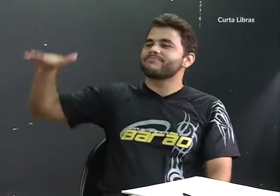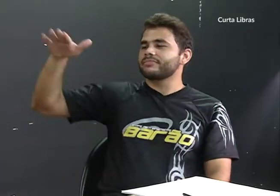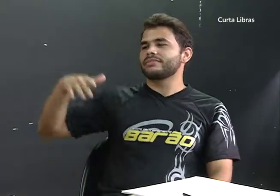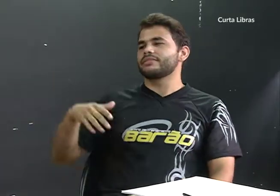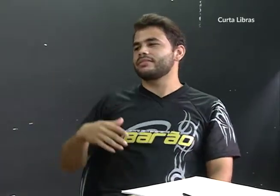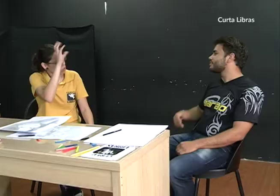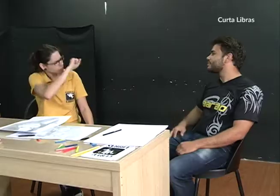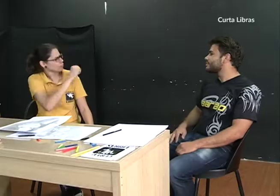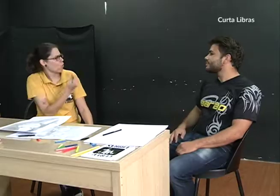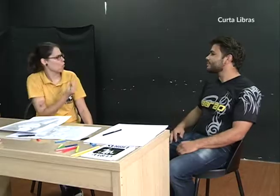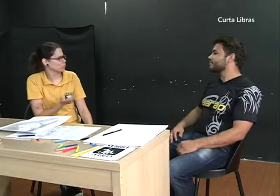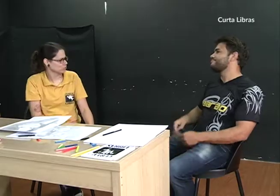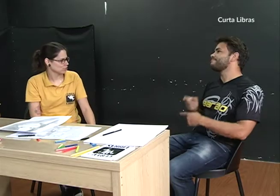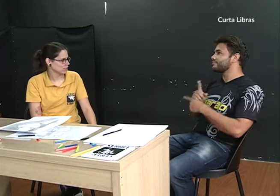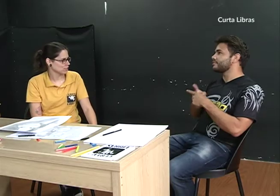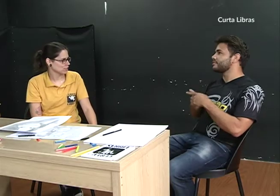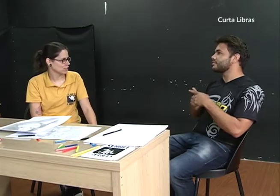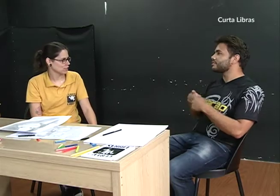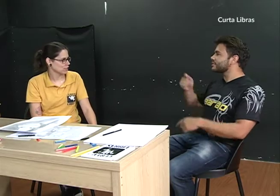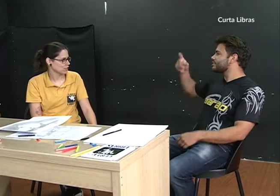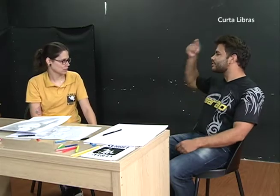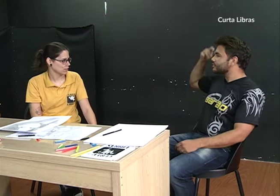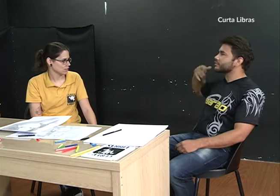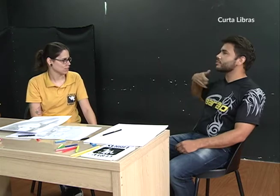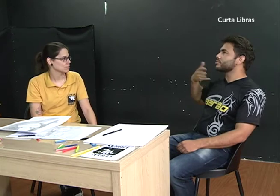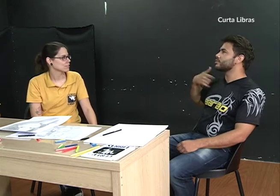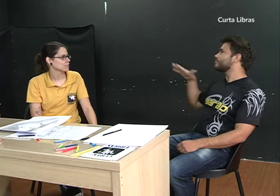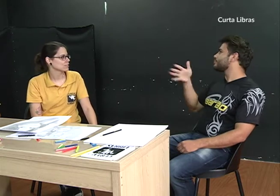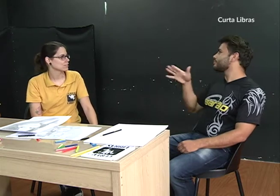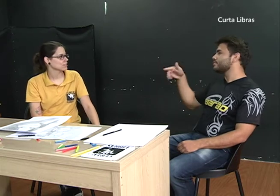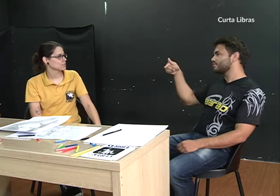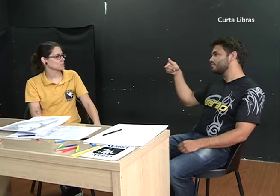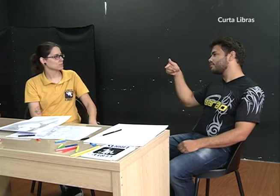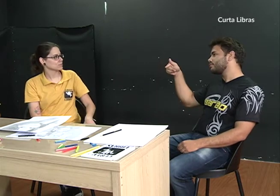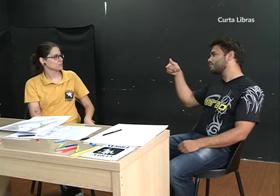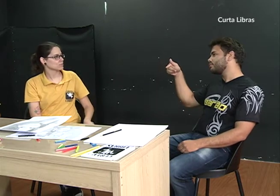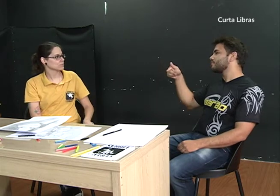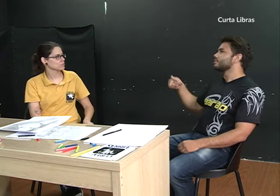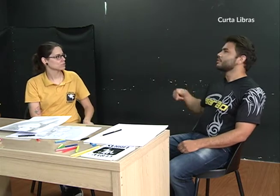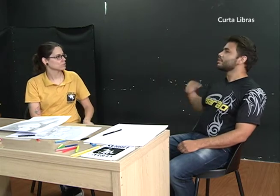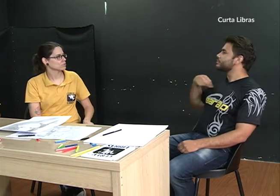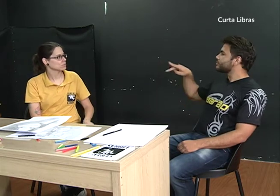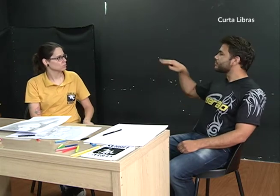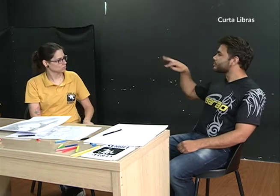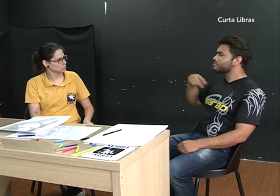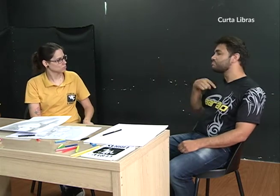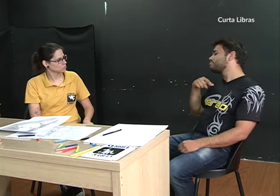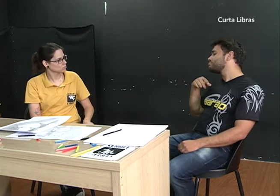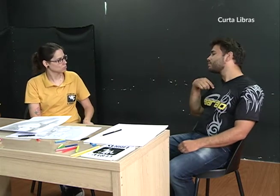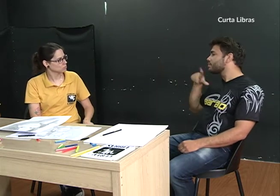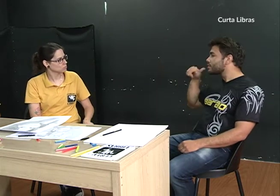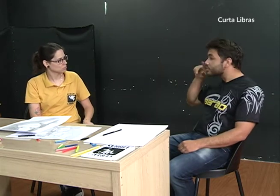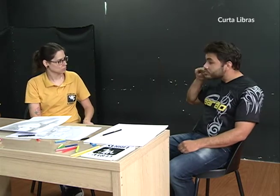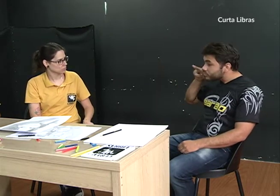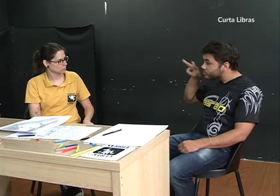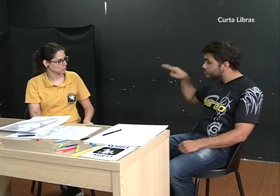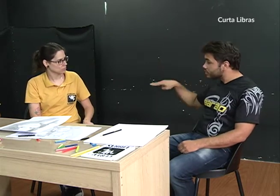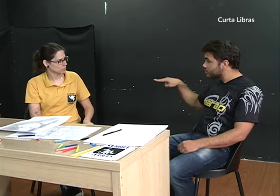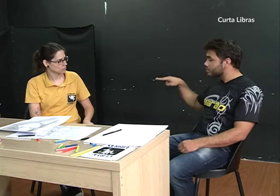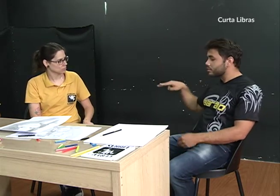Bem, você gosta muito de desenhar, certo? Sim, eu adoro desenhar. Desde pequeno eu sempre desenhei. E você aprendeu como? Há muito